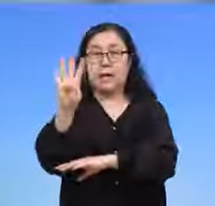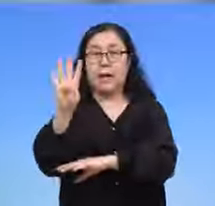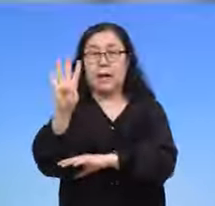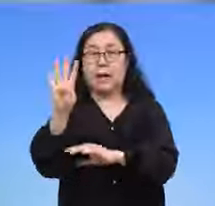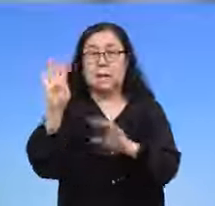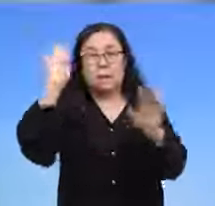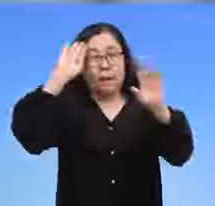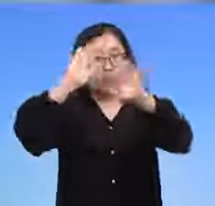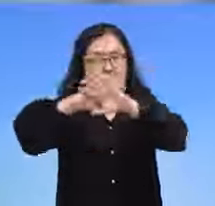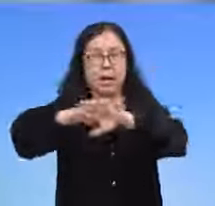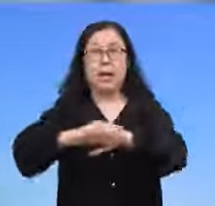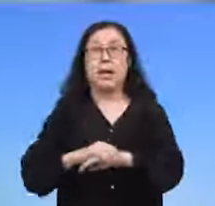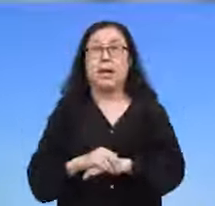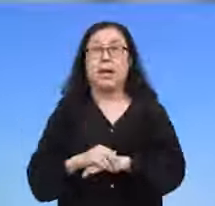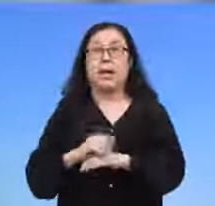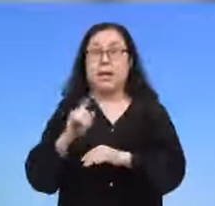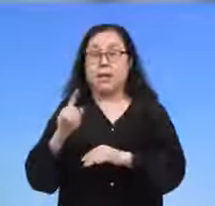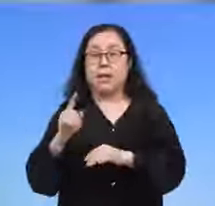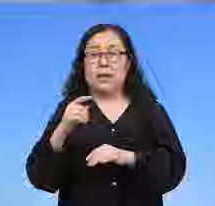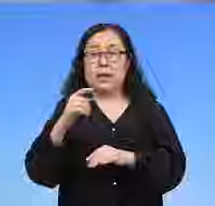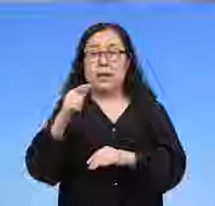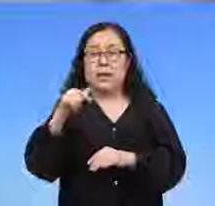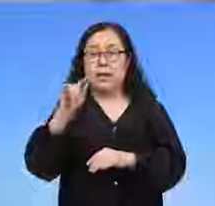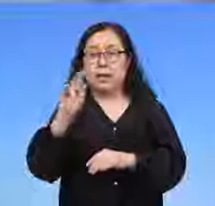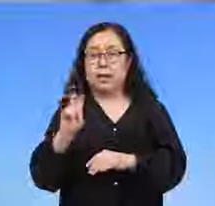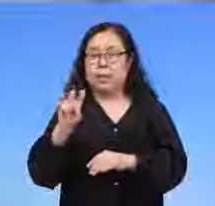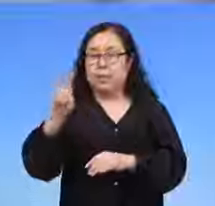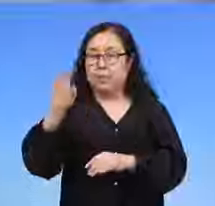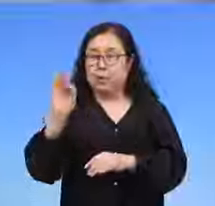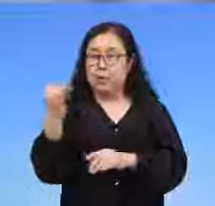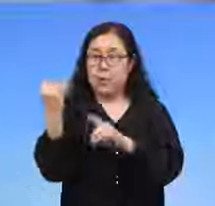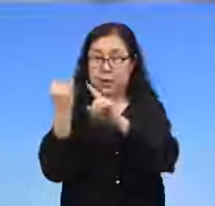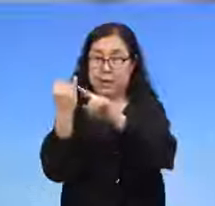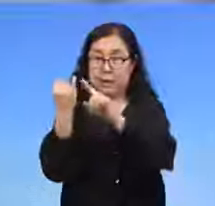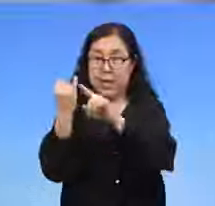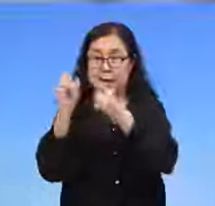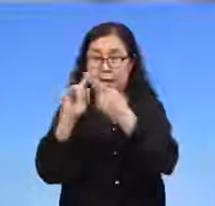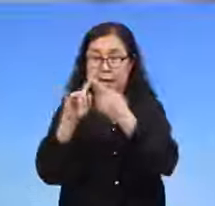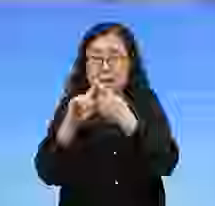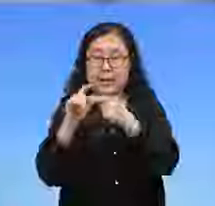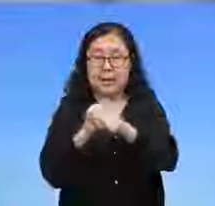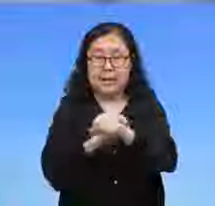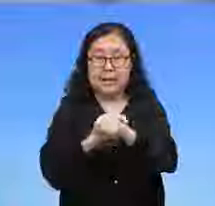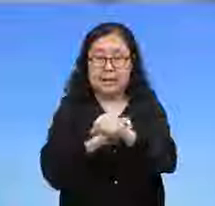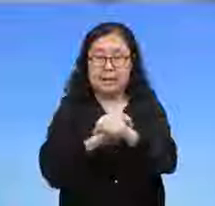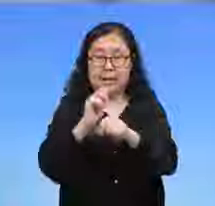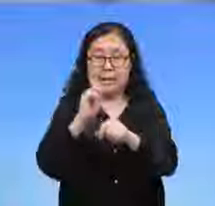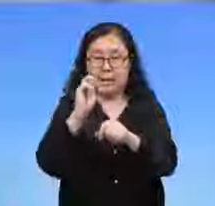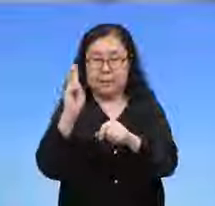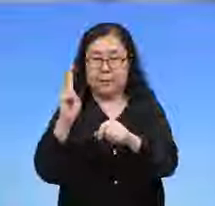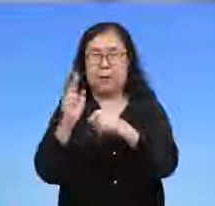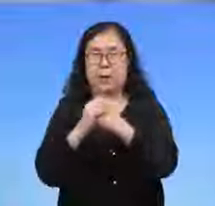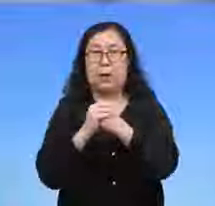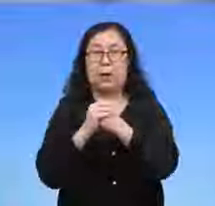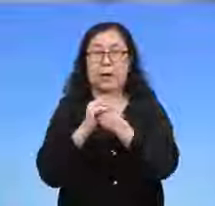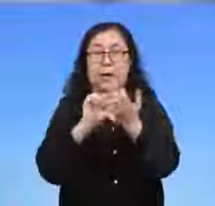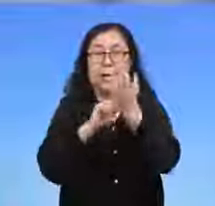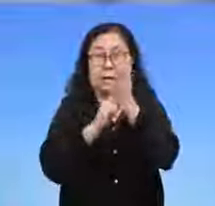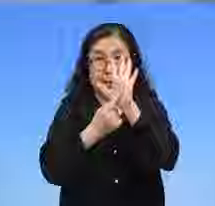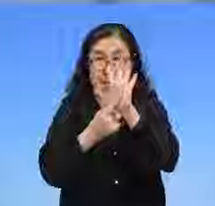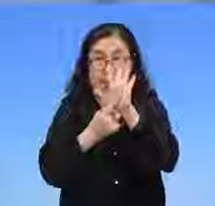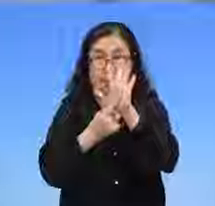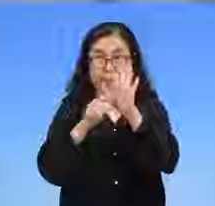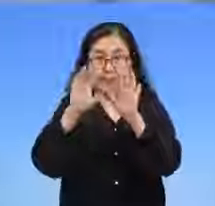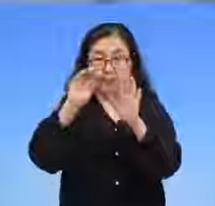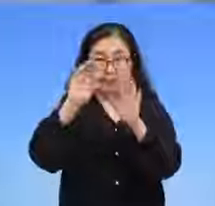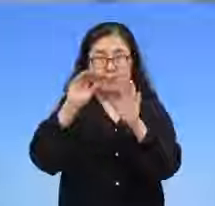24일 저녁에 이제 이분에 대한 스토리가 특집으로 나온다는 겁니다. 저는 이제 그 다음날 성탄절